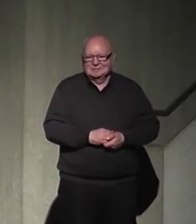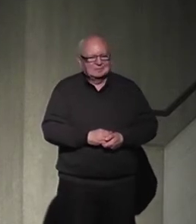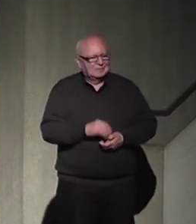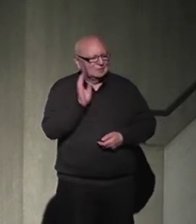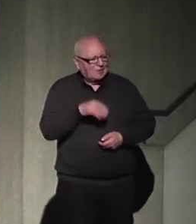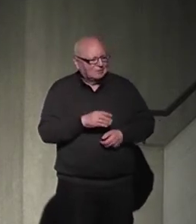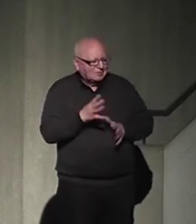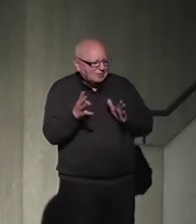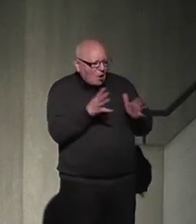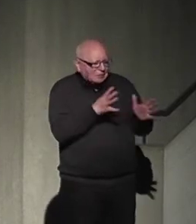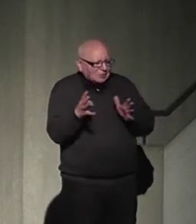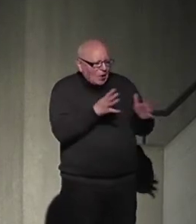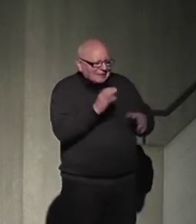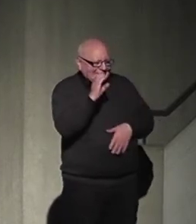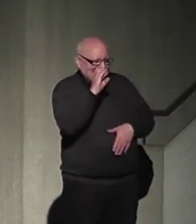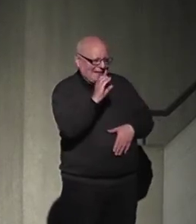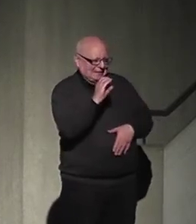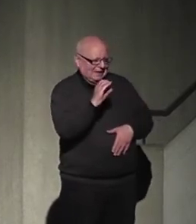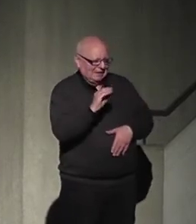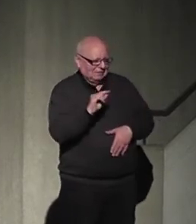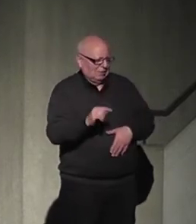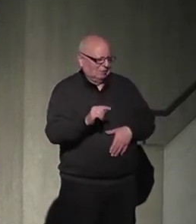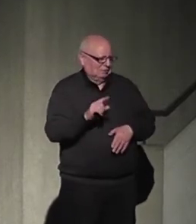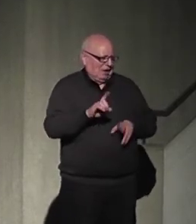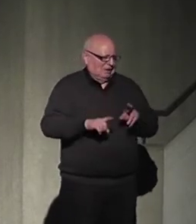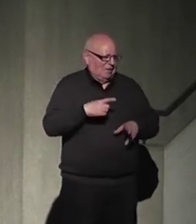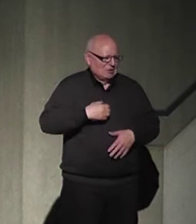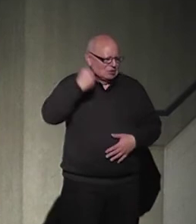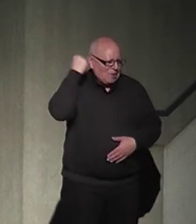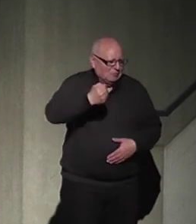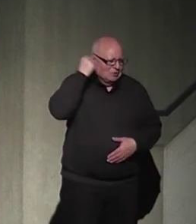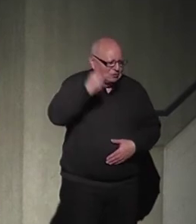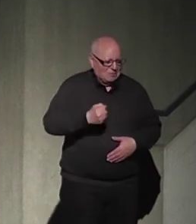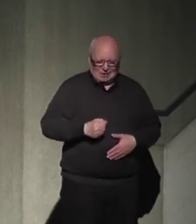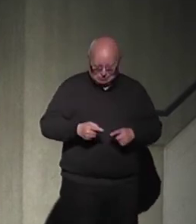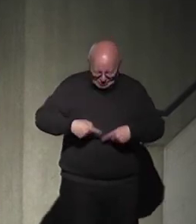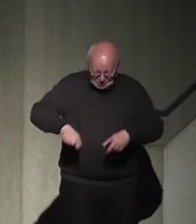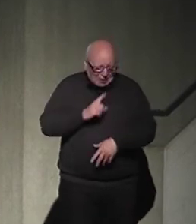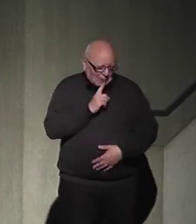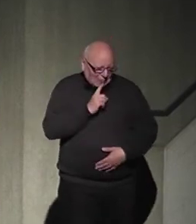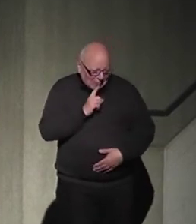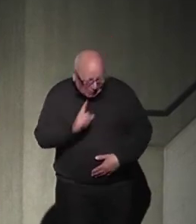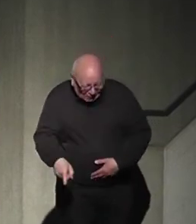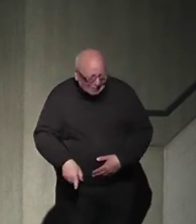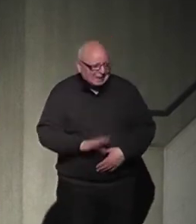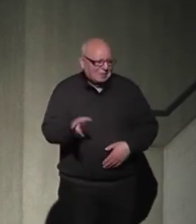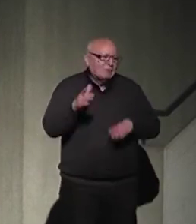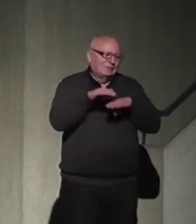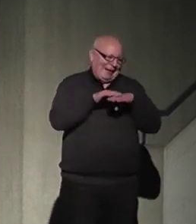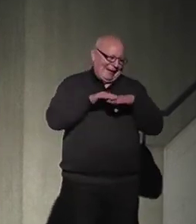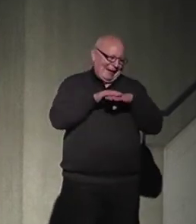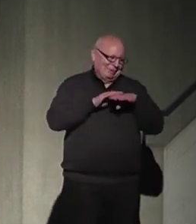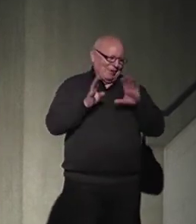Schon für 99 Cent konnten die Lippstädter für kleine Vergehen wie häufiges Fluchen über Schlaglöcher oder Spucken in den Alberssee Vergebung erfahren.